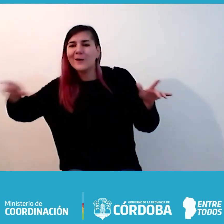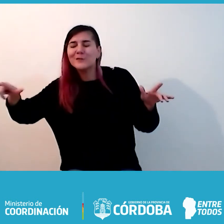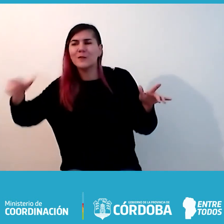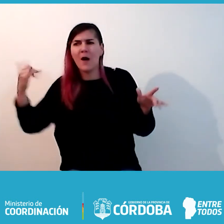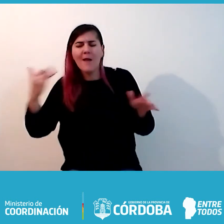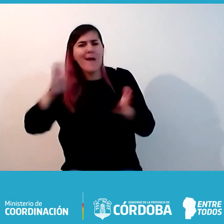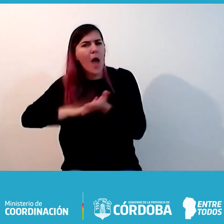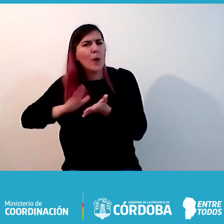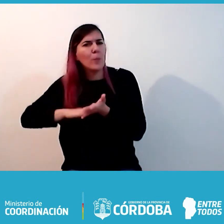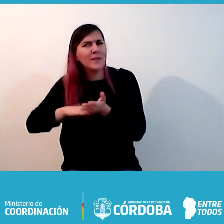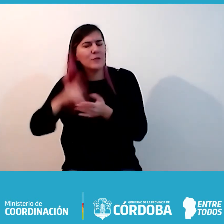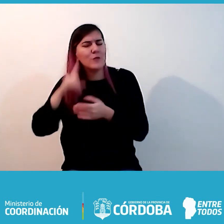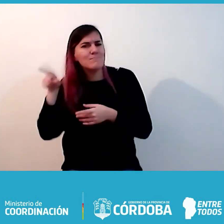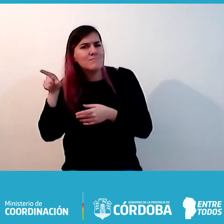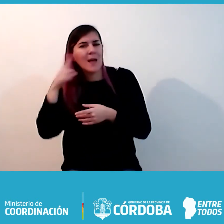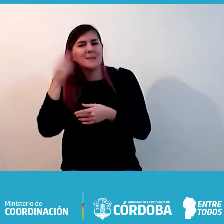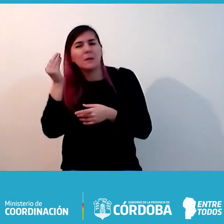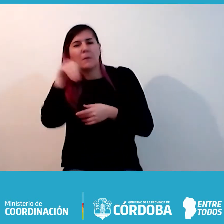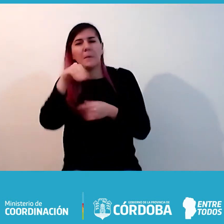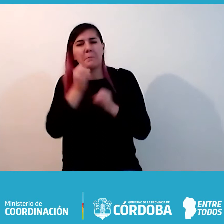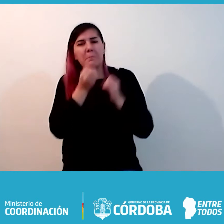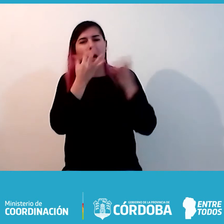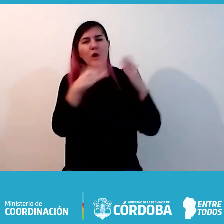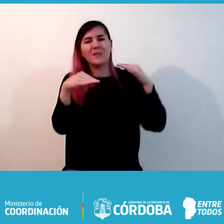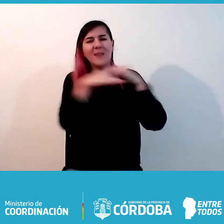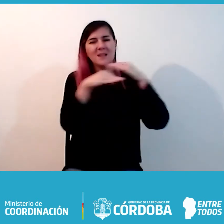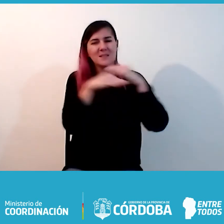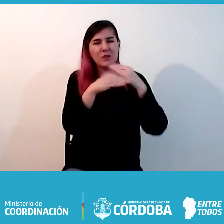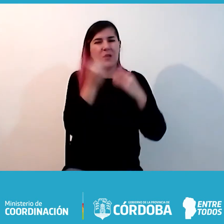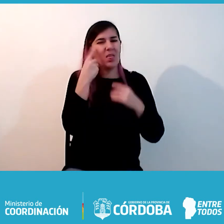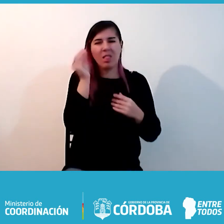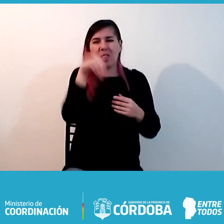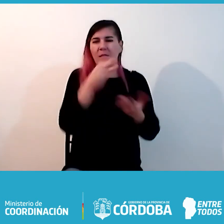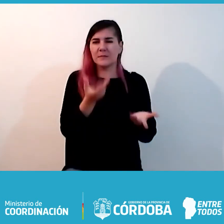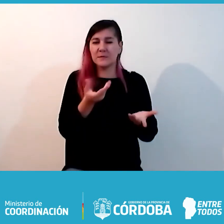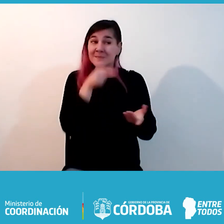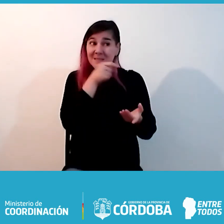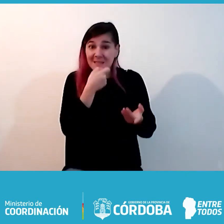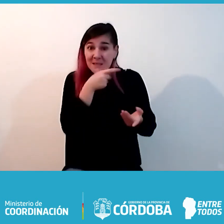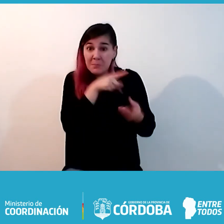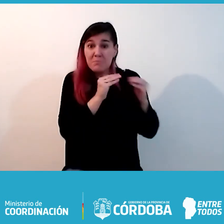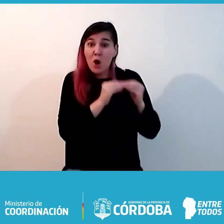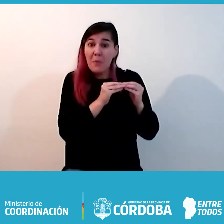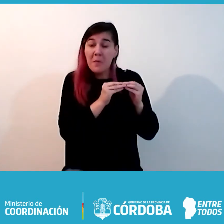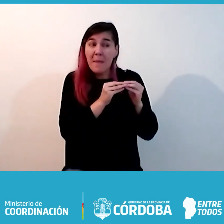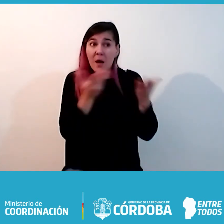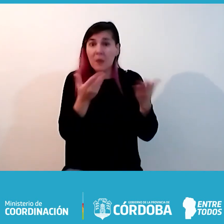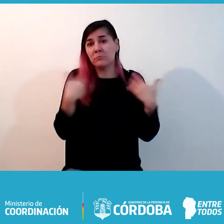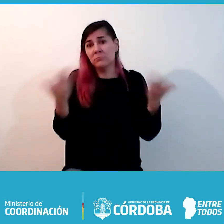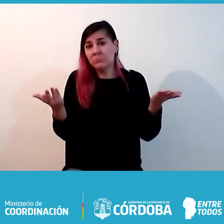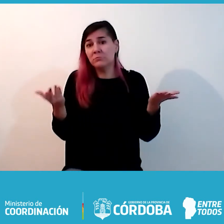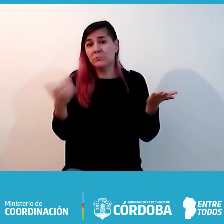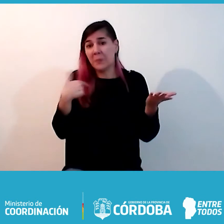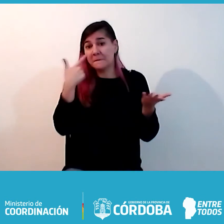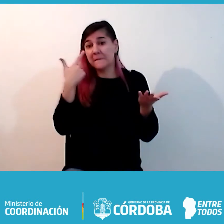audiencia pública en excusas de mejorar el tránsito y su circulación. Si este es el problema, dice que se apueste el ferrocarril y no se